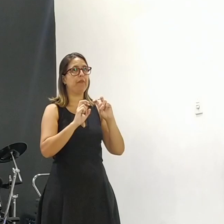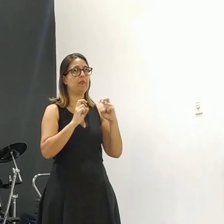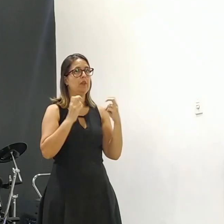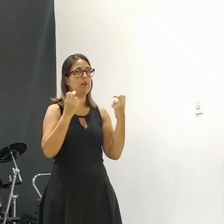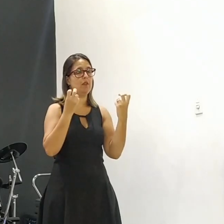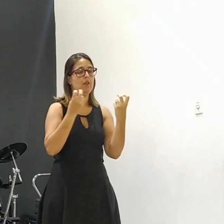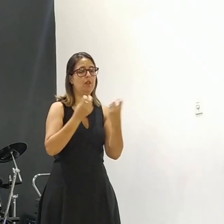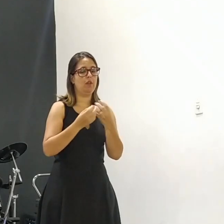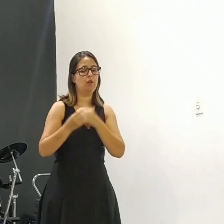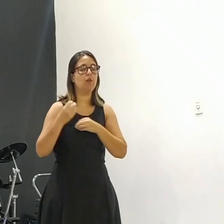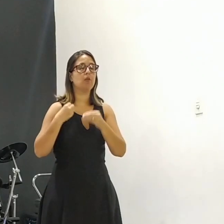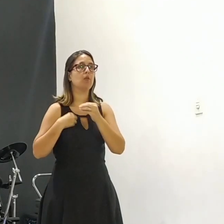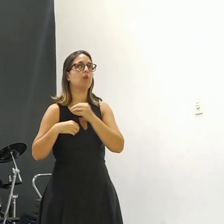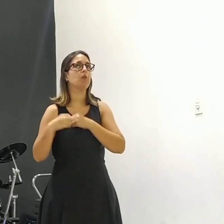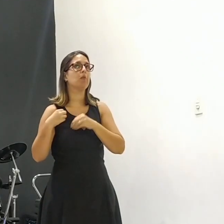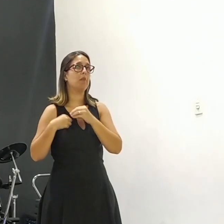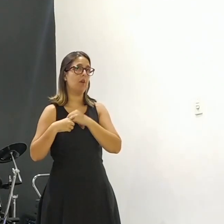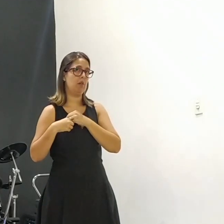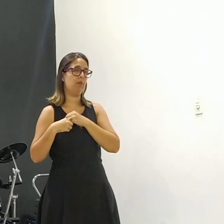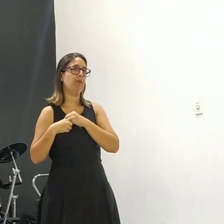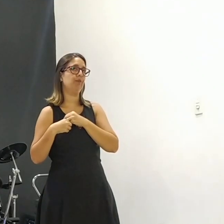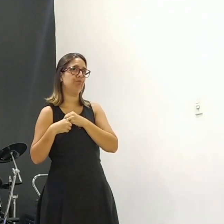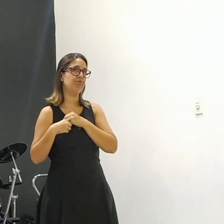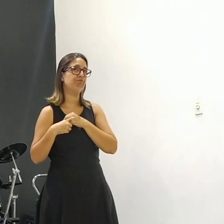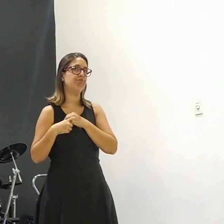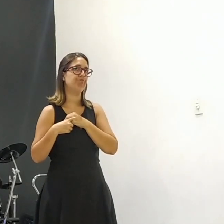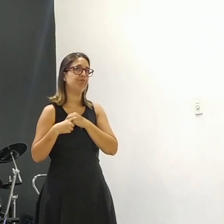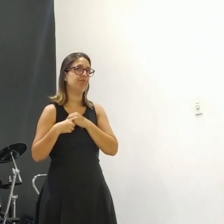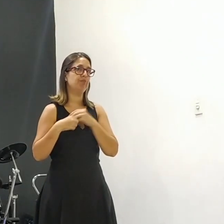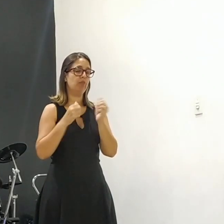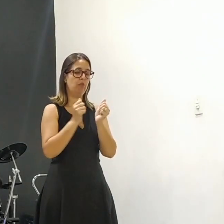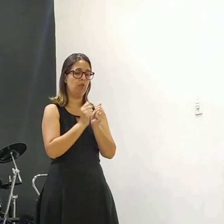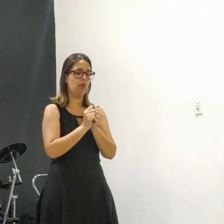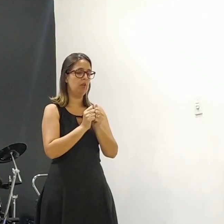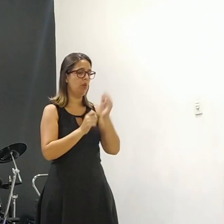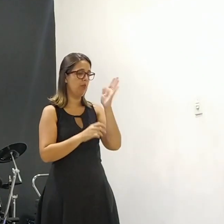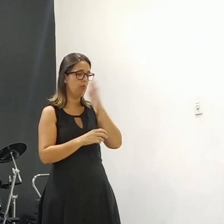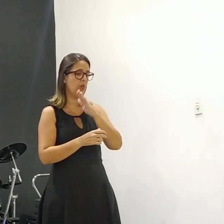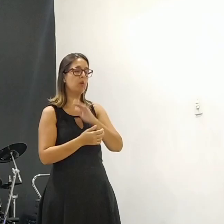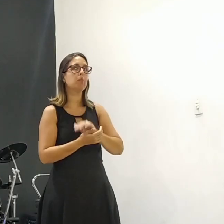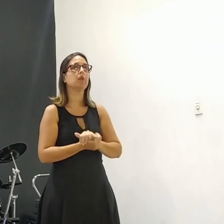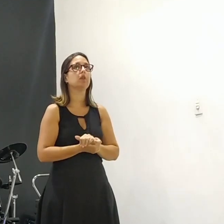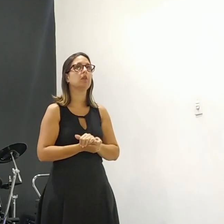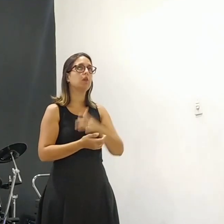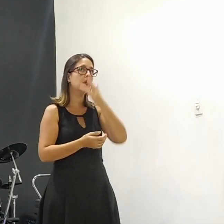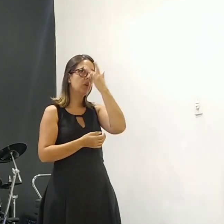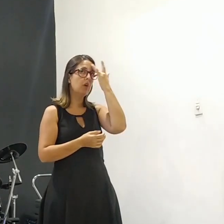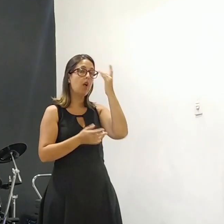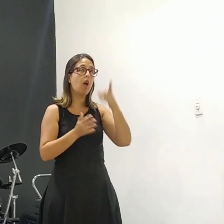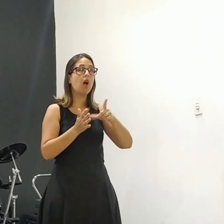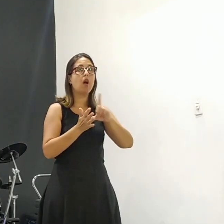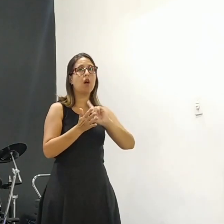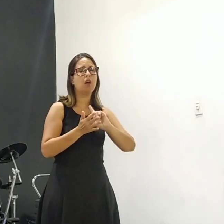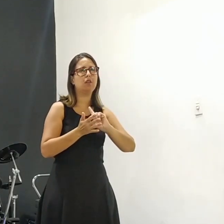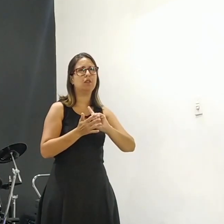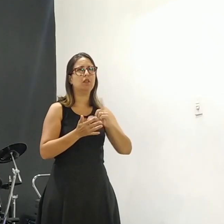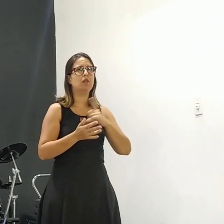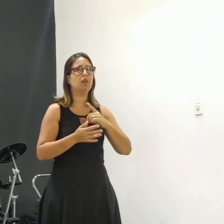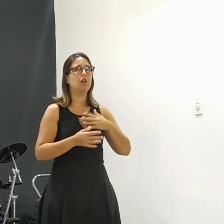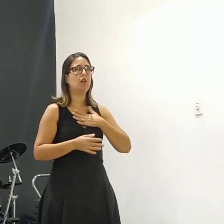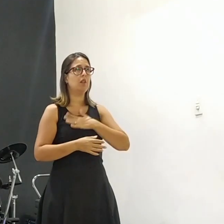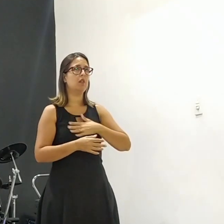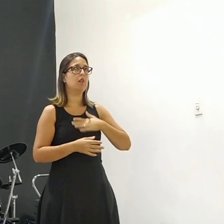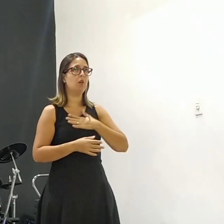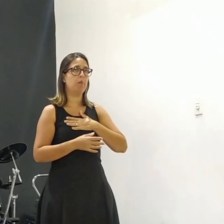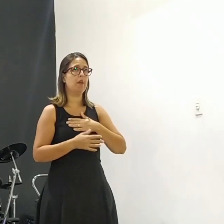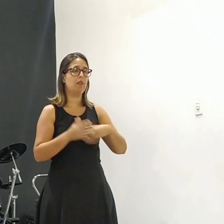pecadores, nem se assenta na roda dos escarnecedores. Antes ele tem o seu prazer na lei,